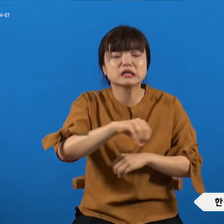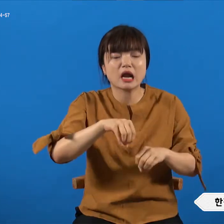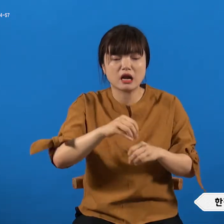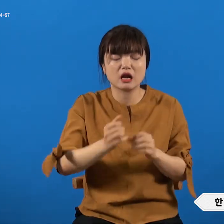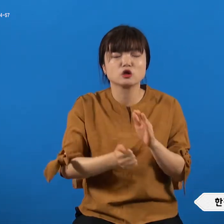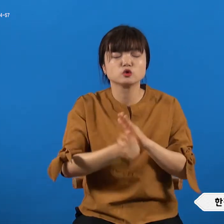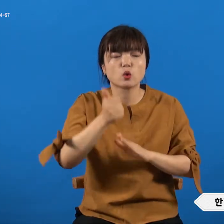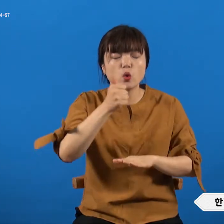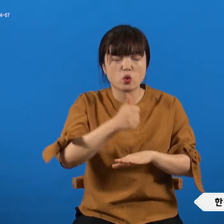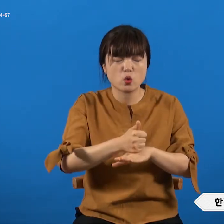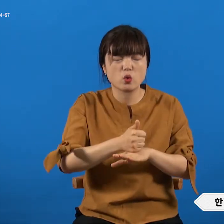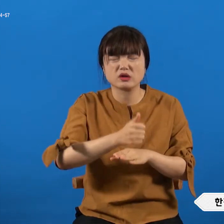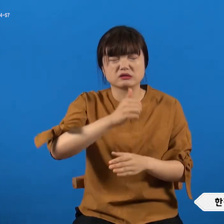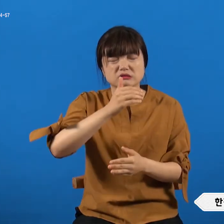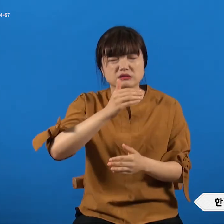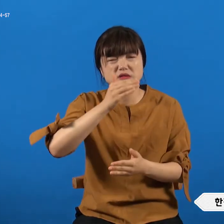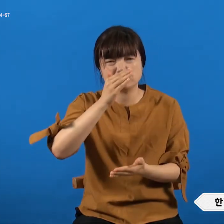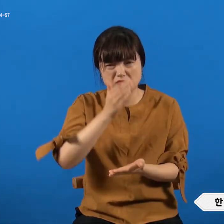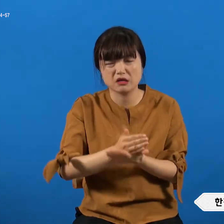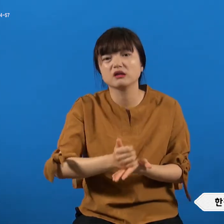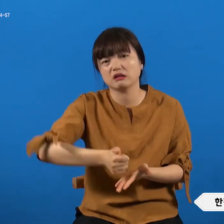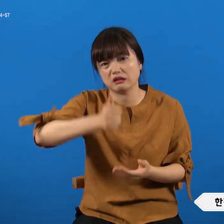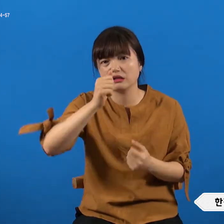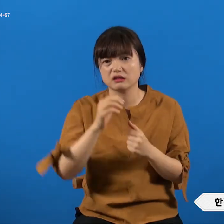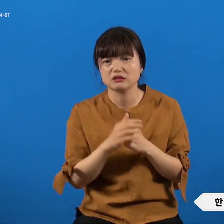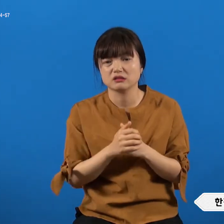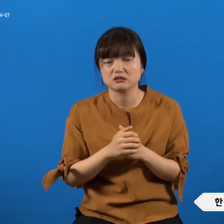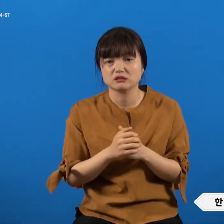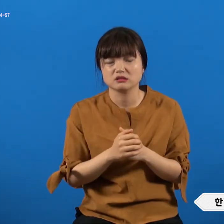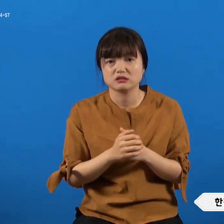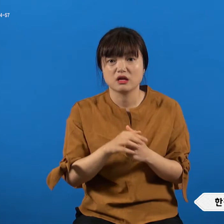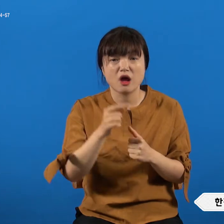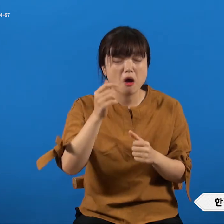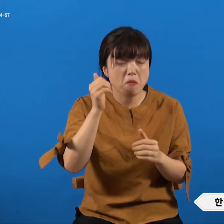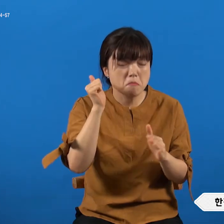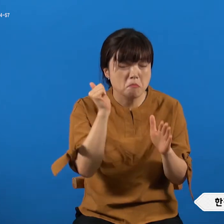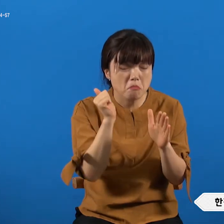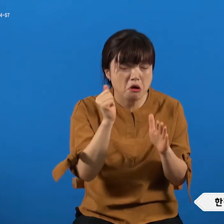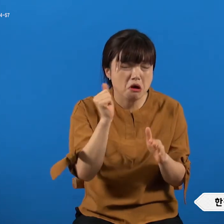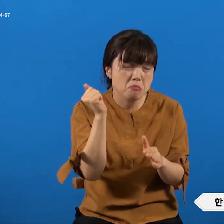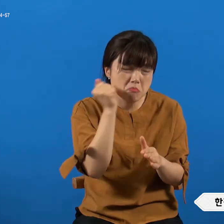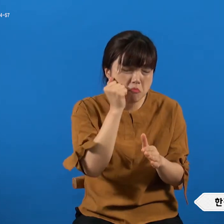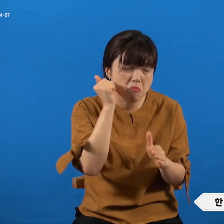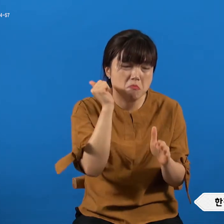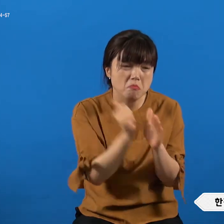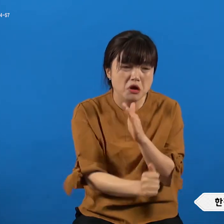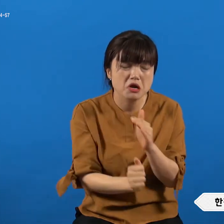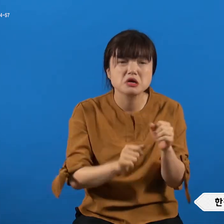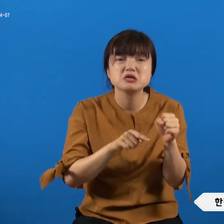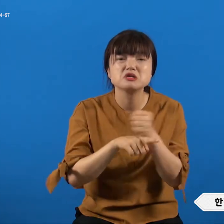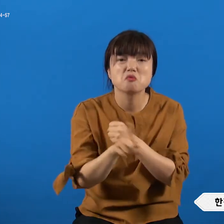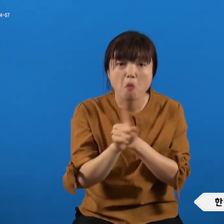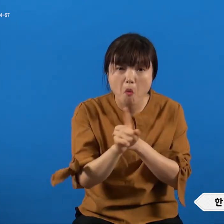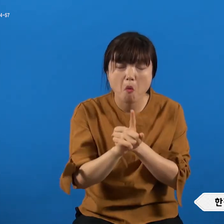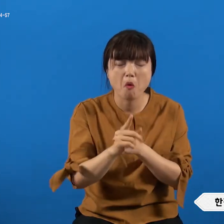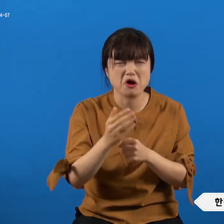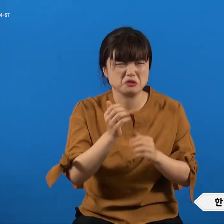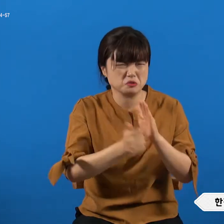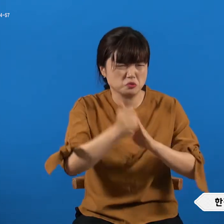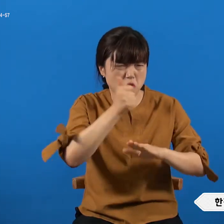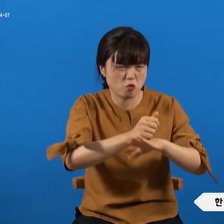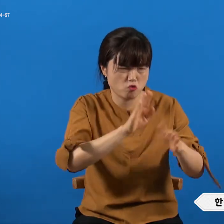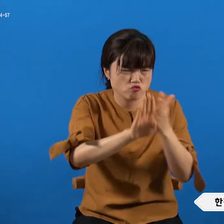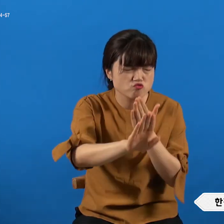성공 이후에 잘못되는 사람은 성공에 철학이 없어서 그렇습니다. 내가 성공하면 어떻게